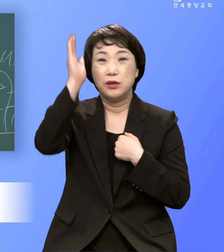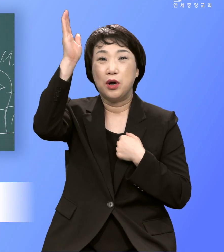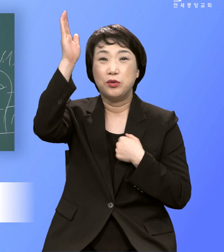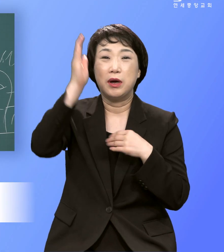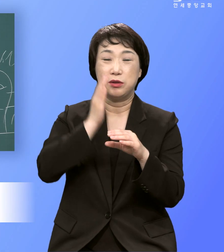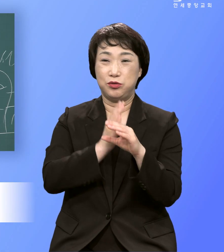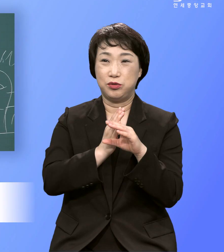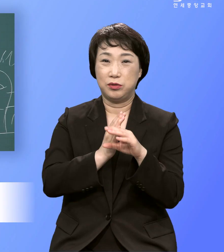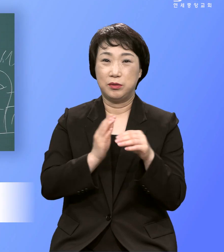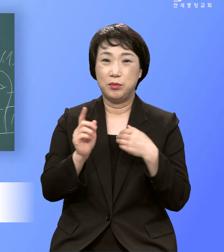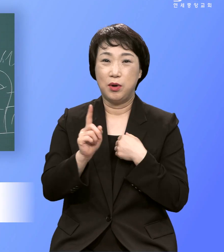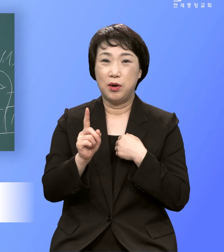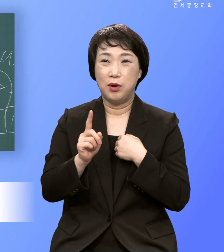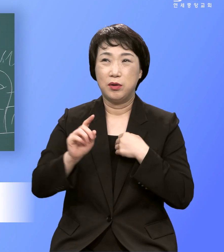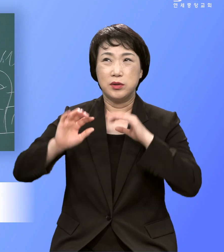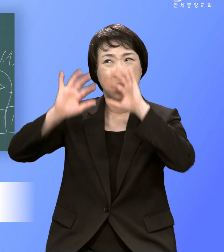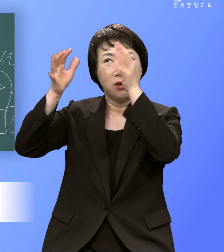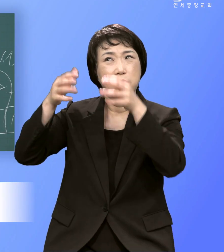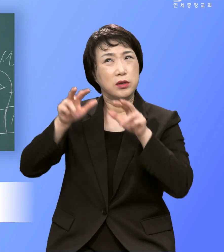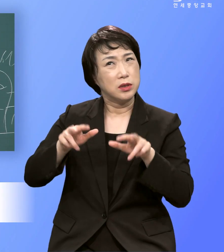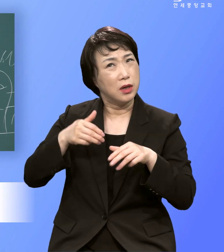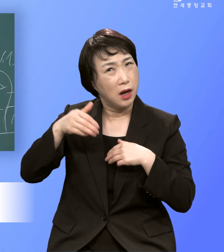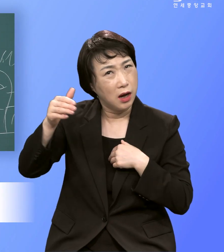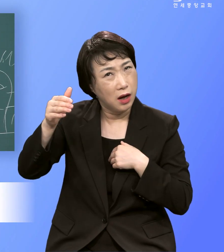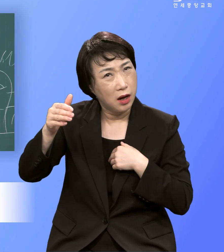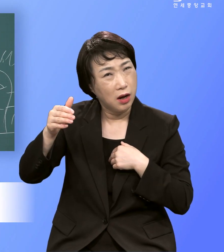설교하면서 천국을 증거하려나.